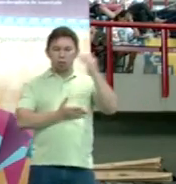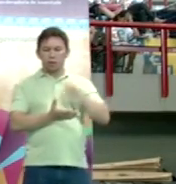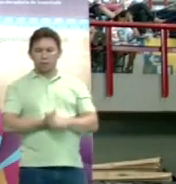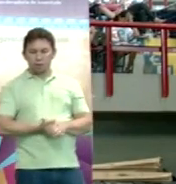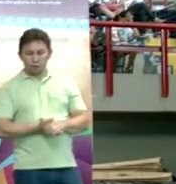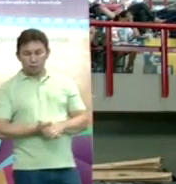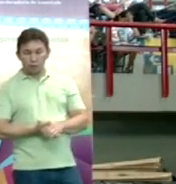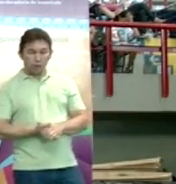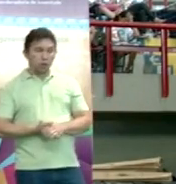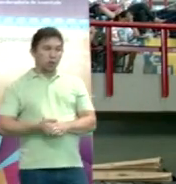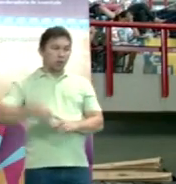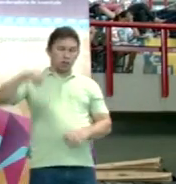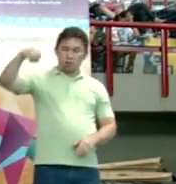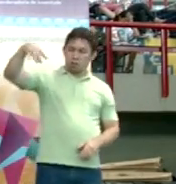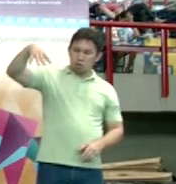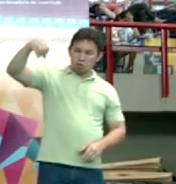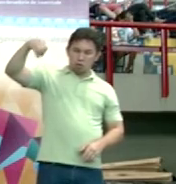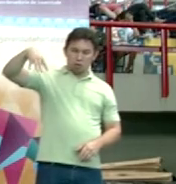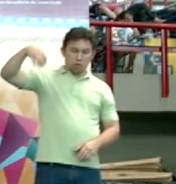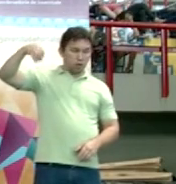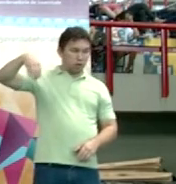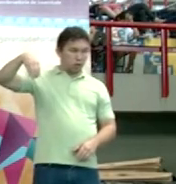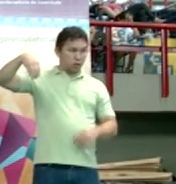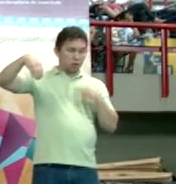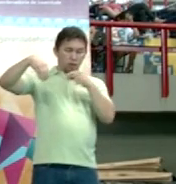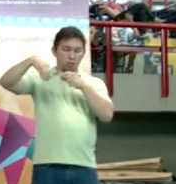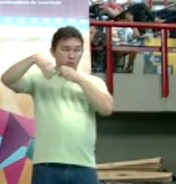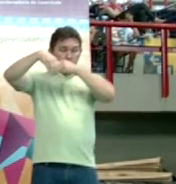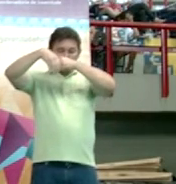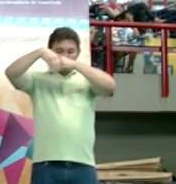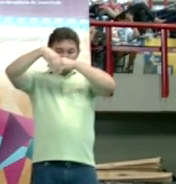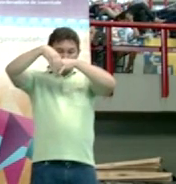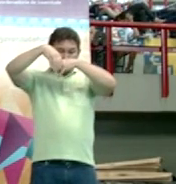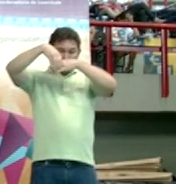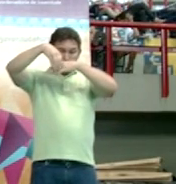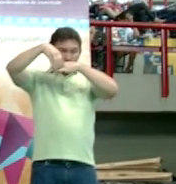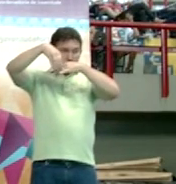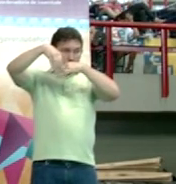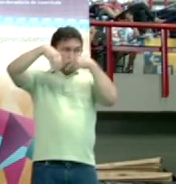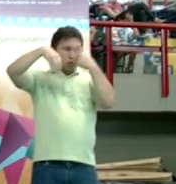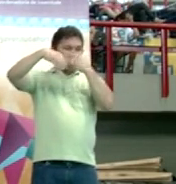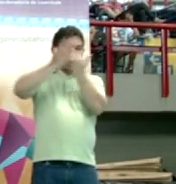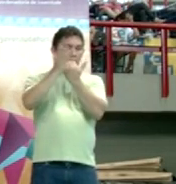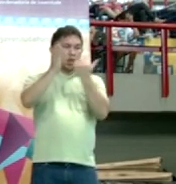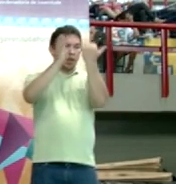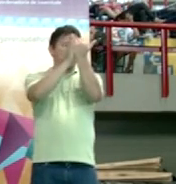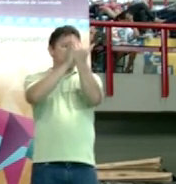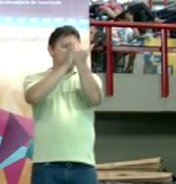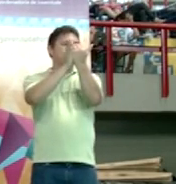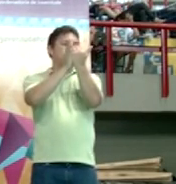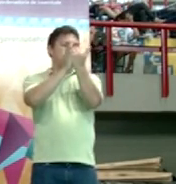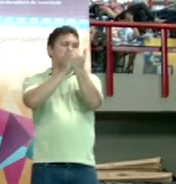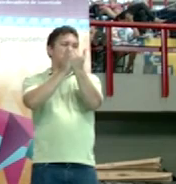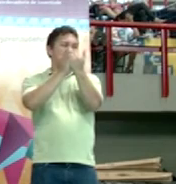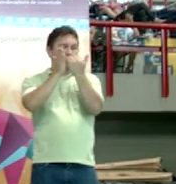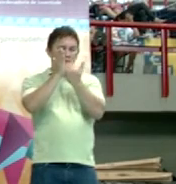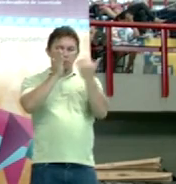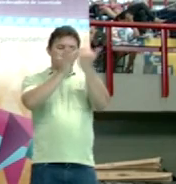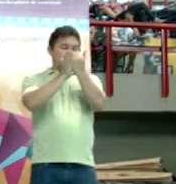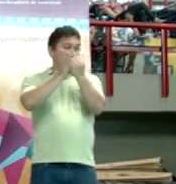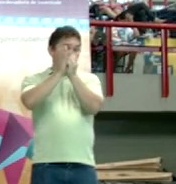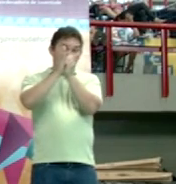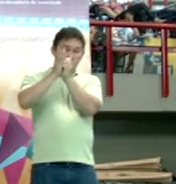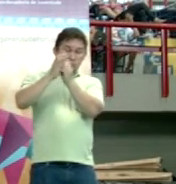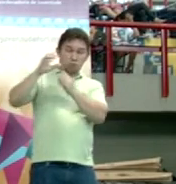A lâmpada que tiver o maior brilho é aquela que tem a maior potência. Maior